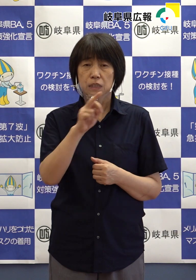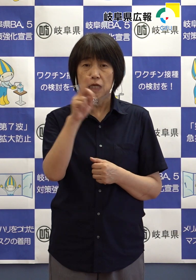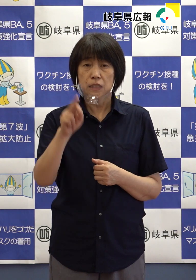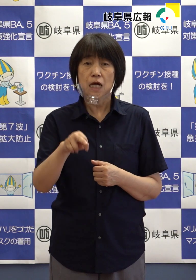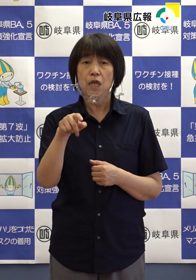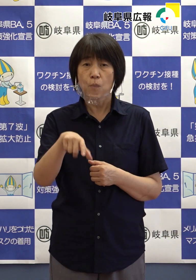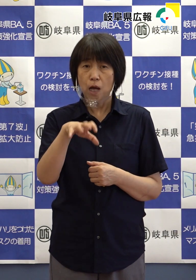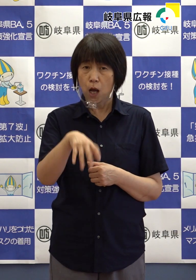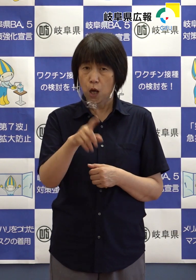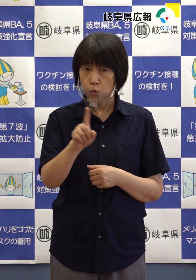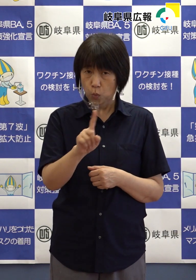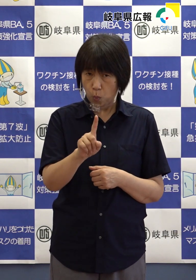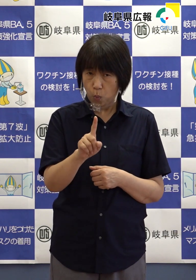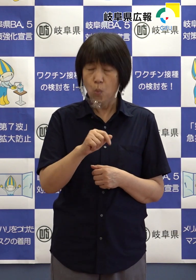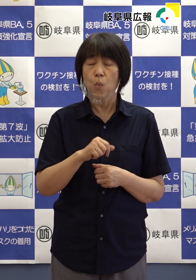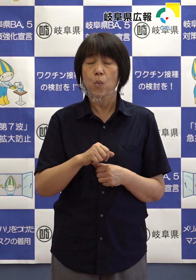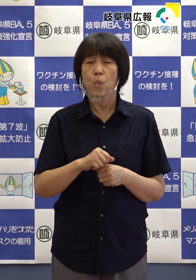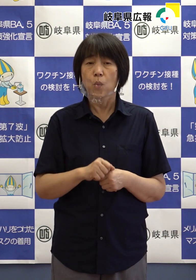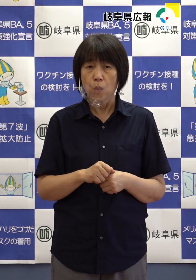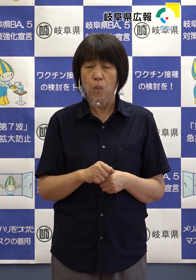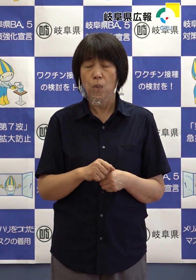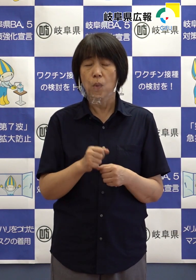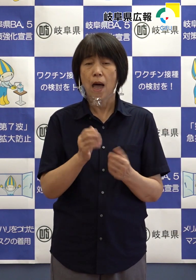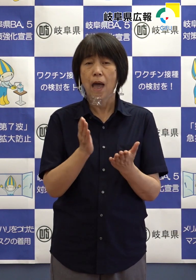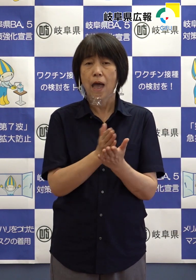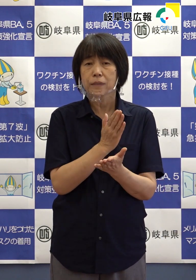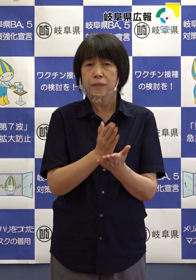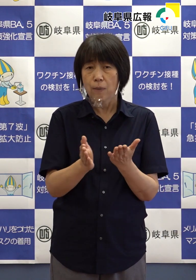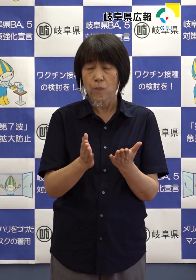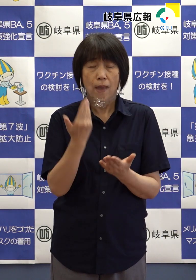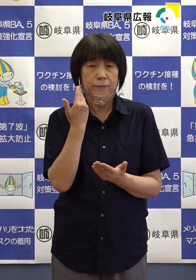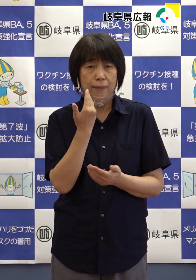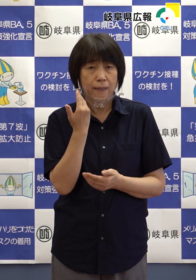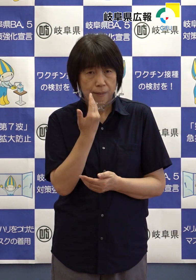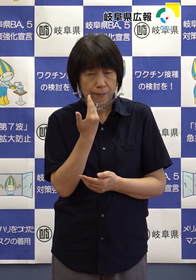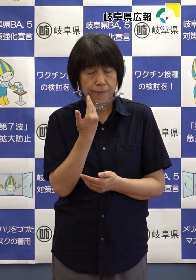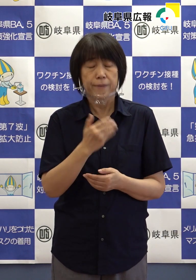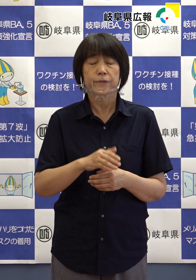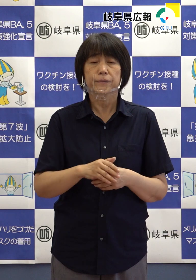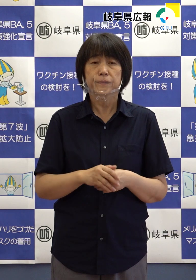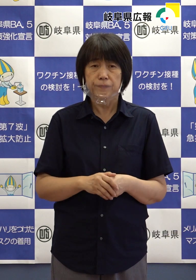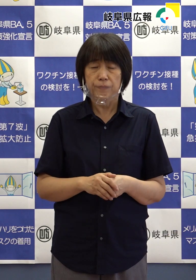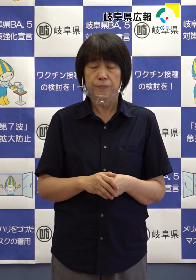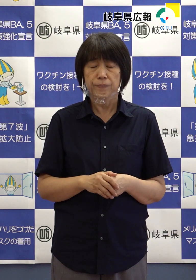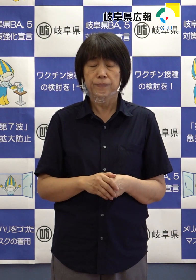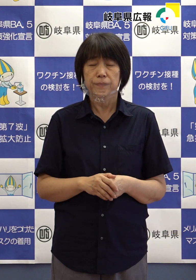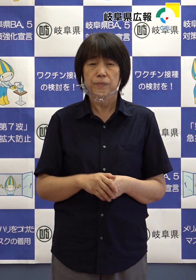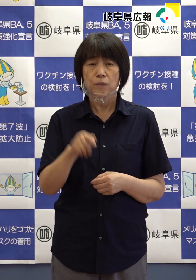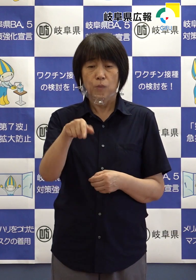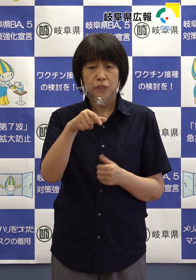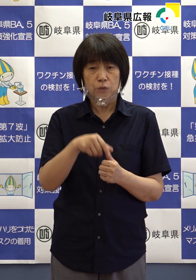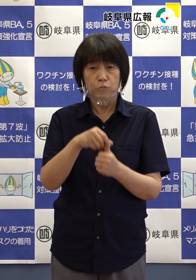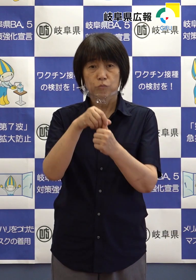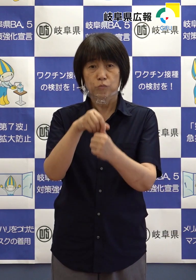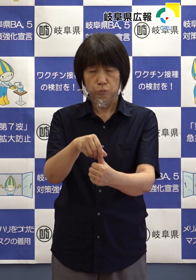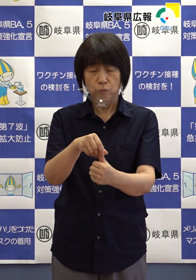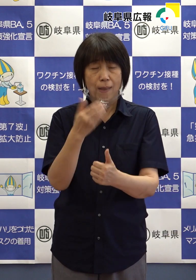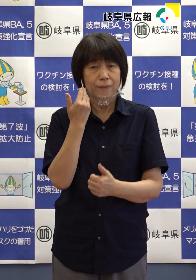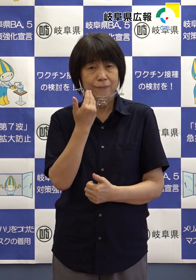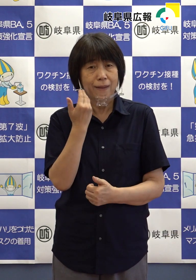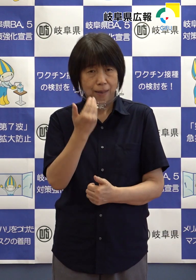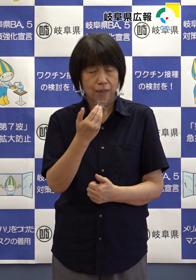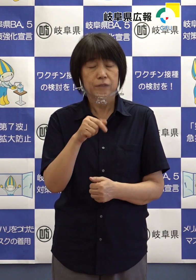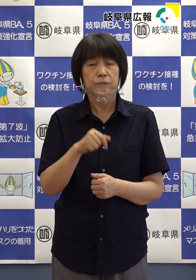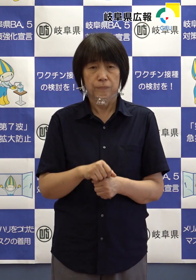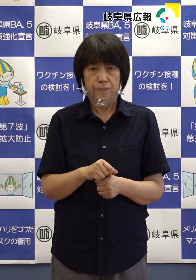どこどこにおいてそれからその判断する方々はどういう風にそこに入っていただくかと溶かすシステム